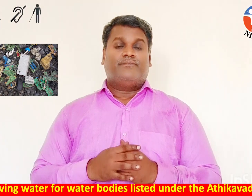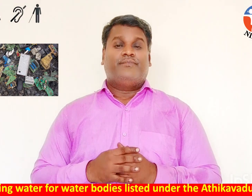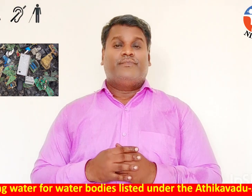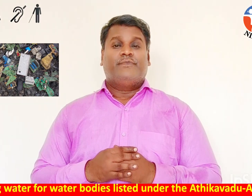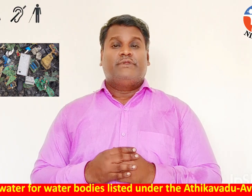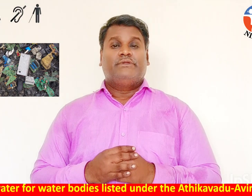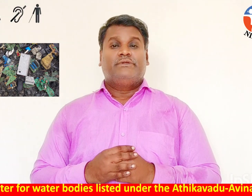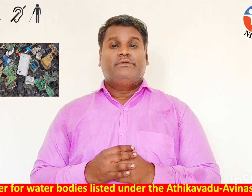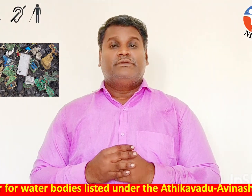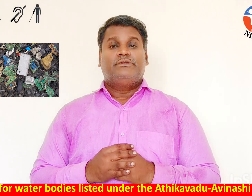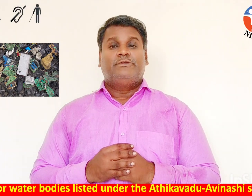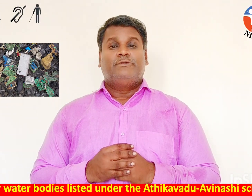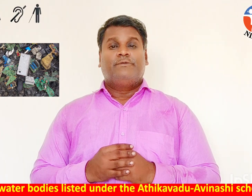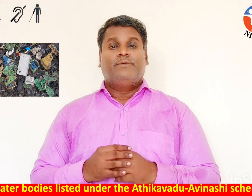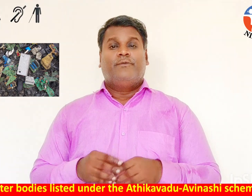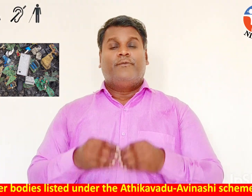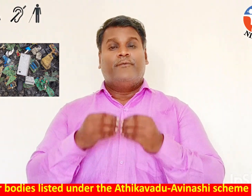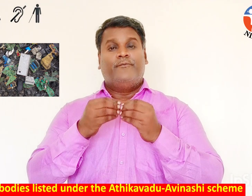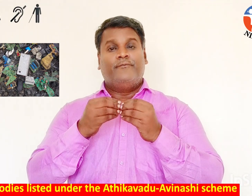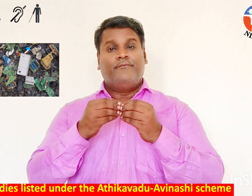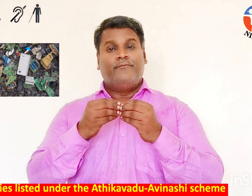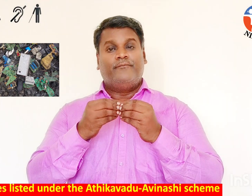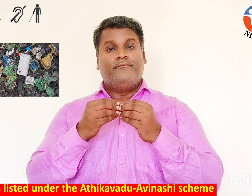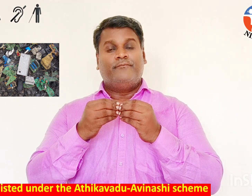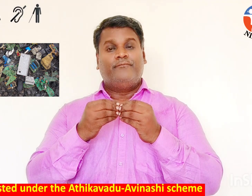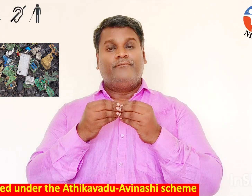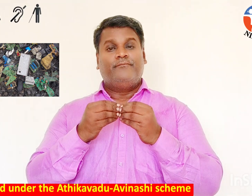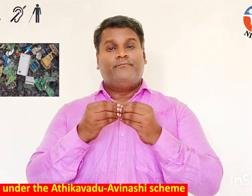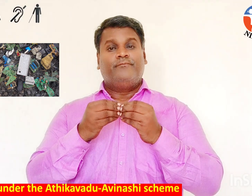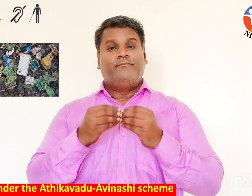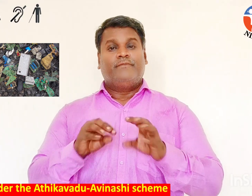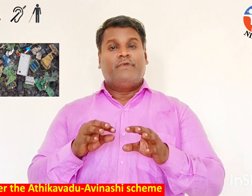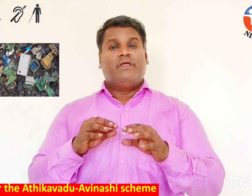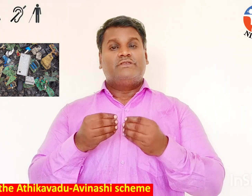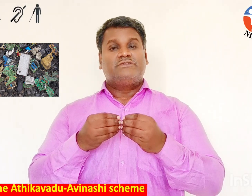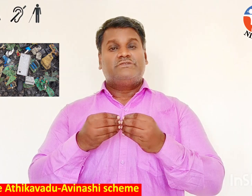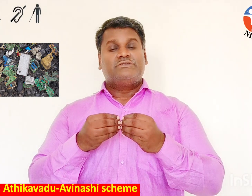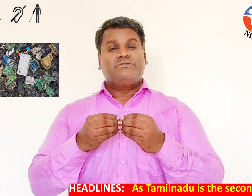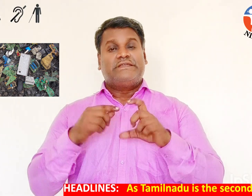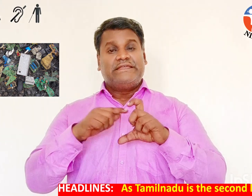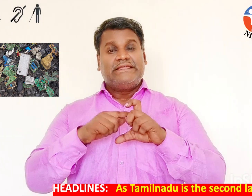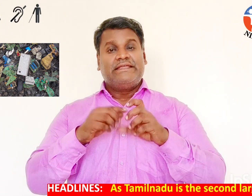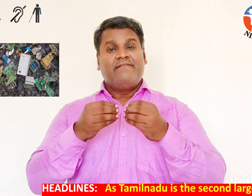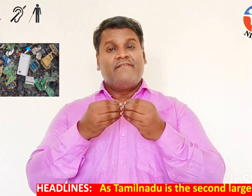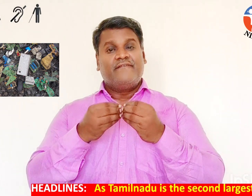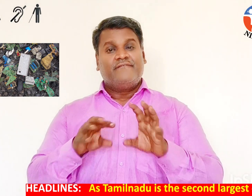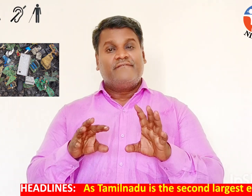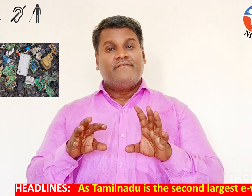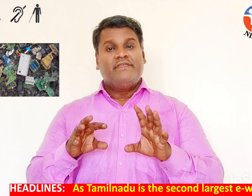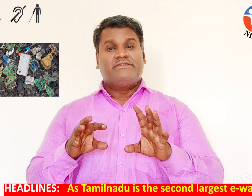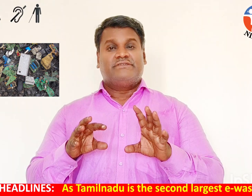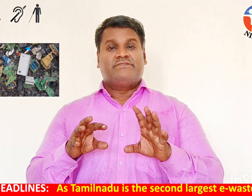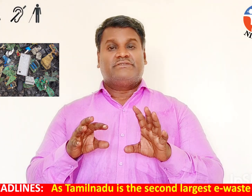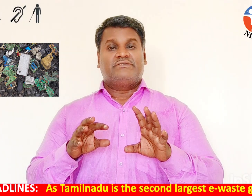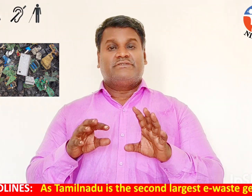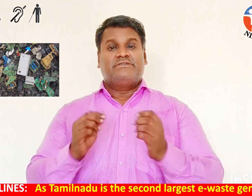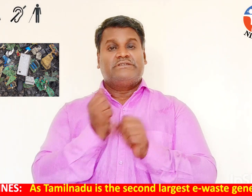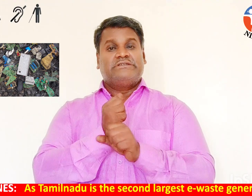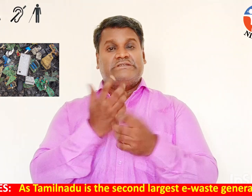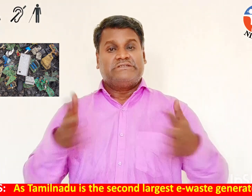As Tamil Nadu is the second largest e-waste generator in India, Tamil Nadu Pollution Control Board has requested the